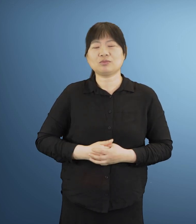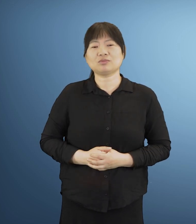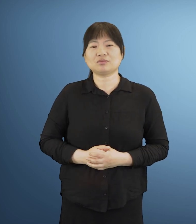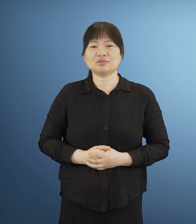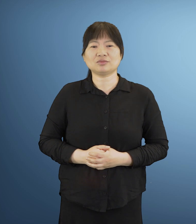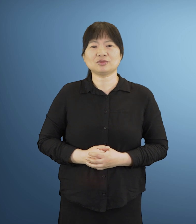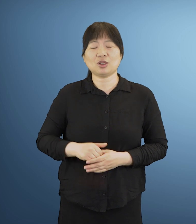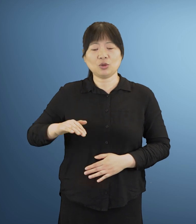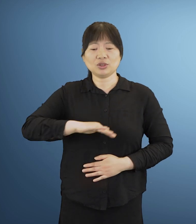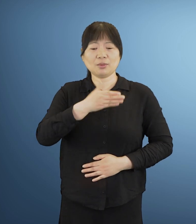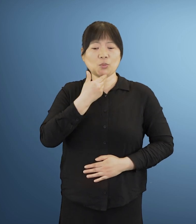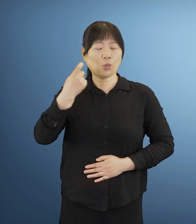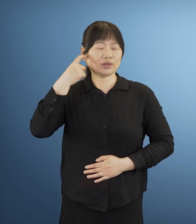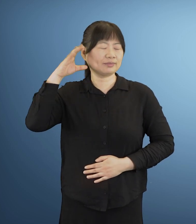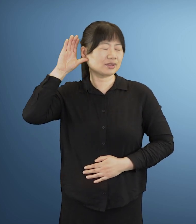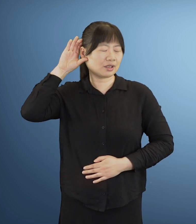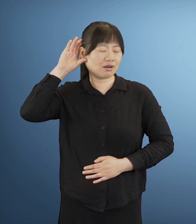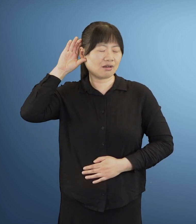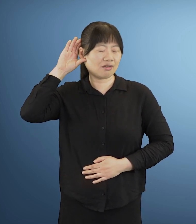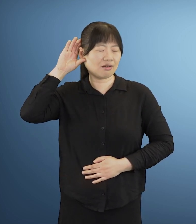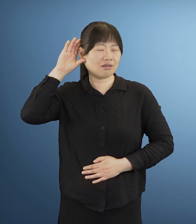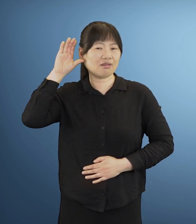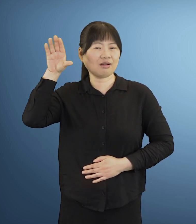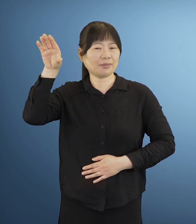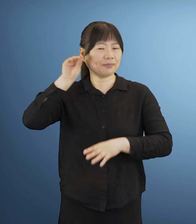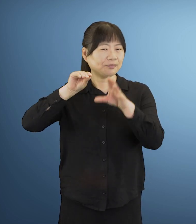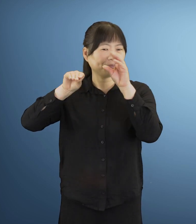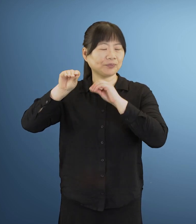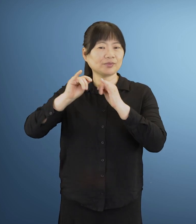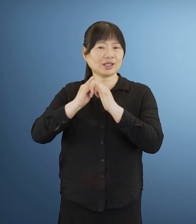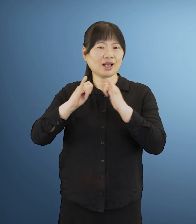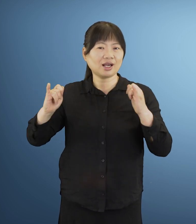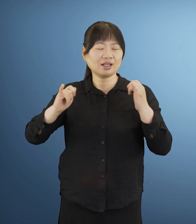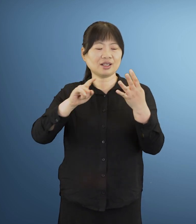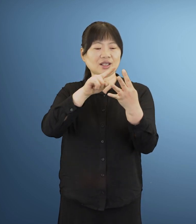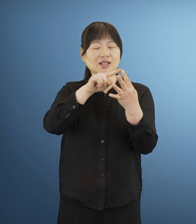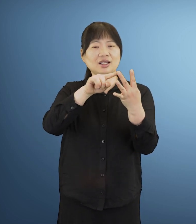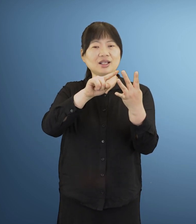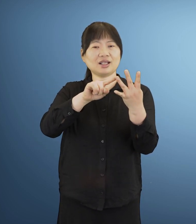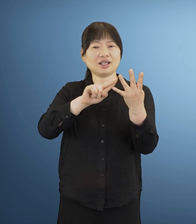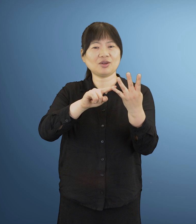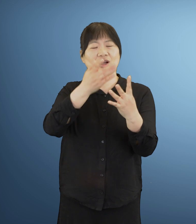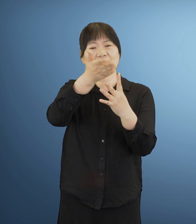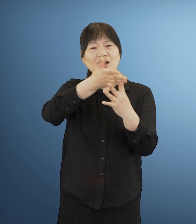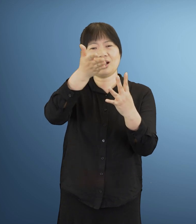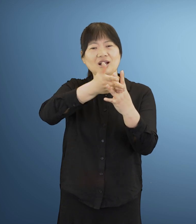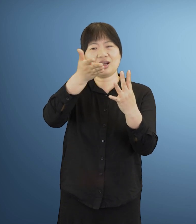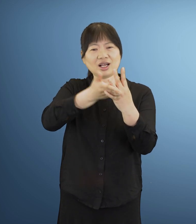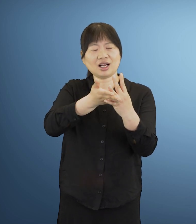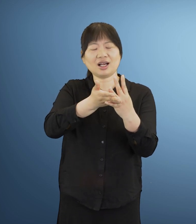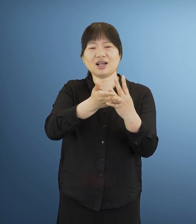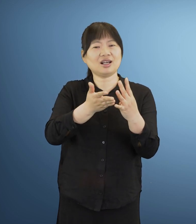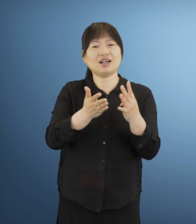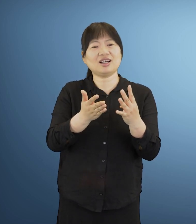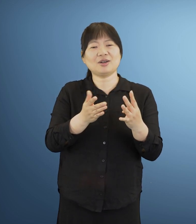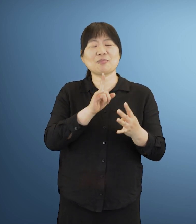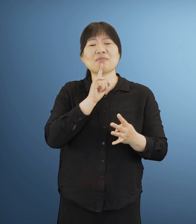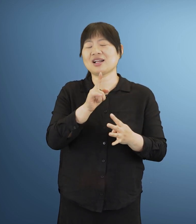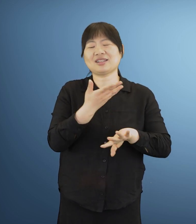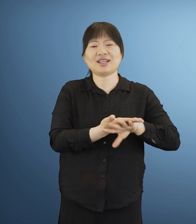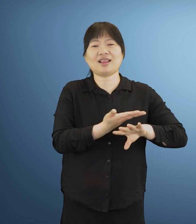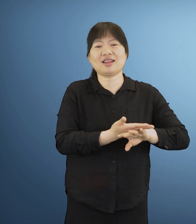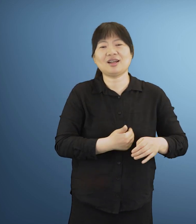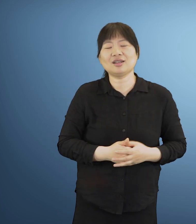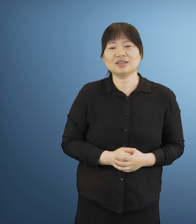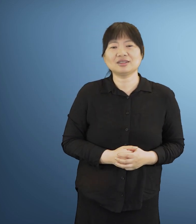우리가 복음을 듣게 되면 사람이 4등분으로 나눠진다는 그 얘기가 아니에요.